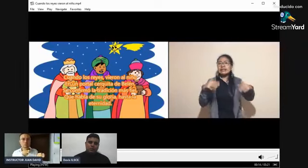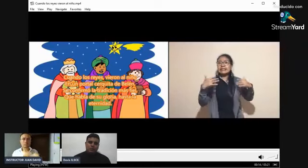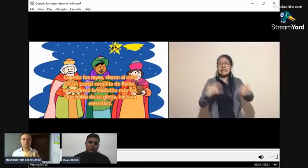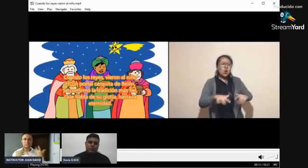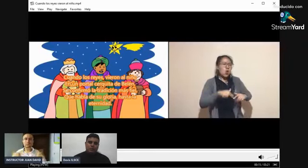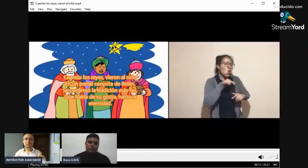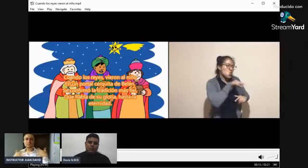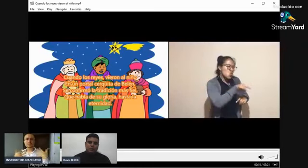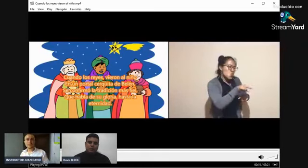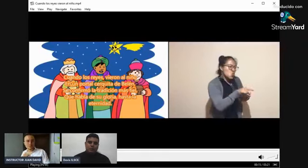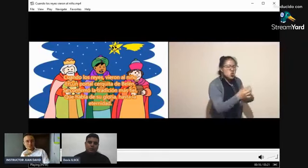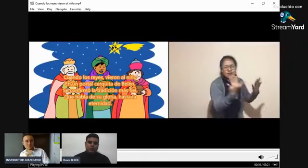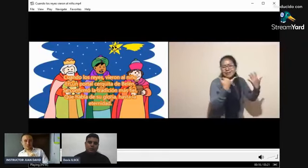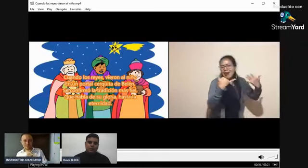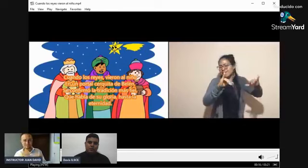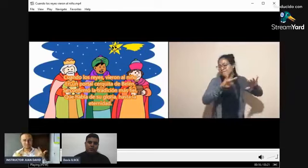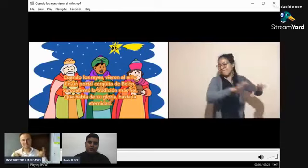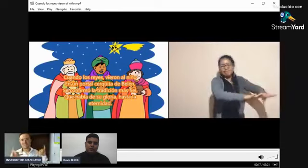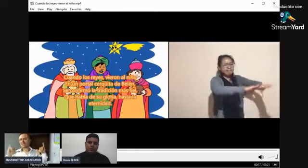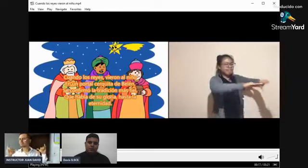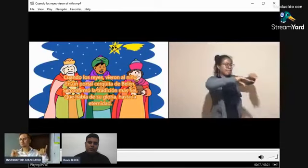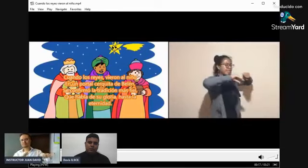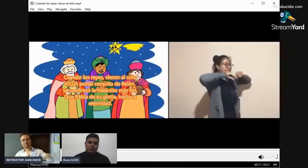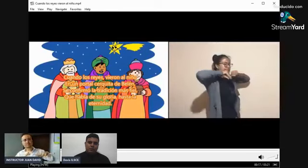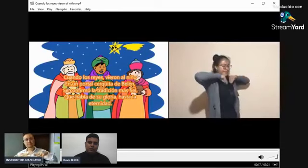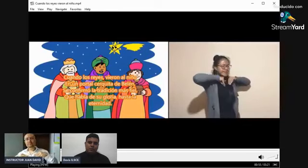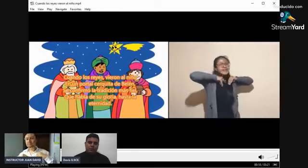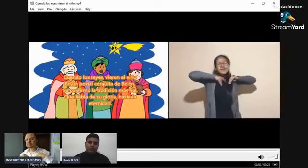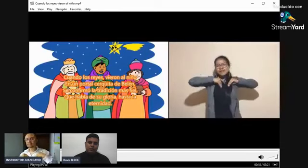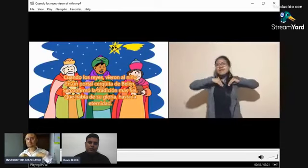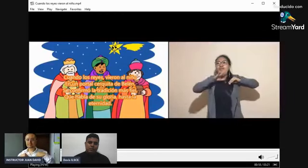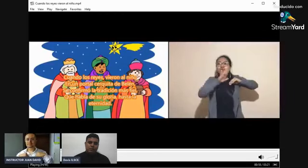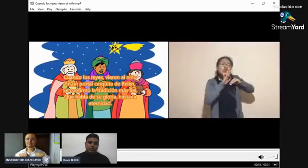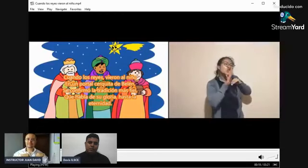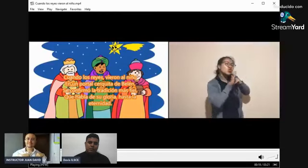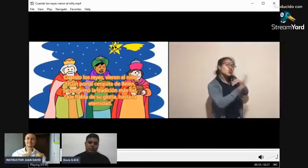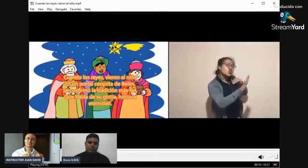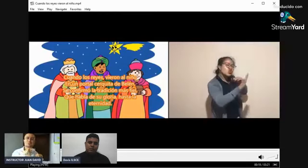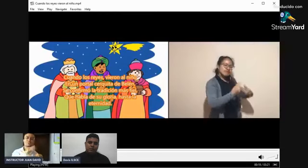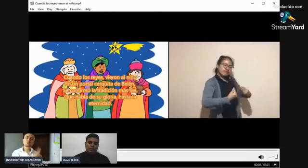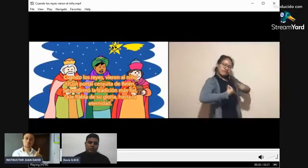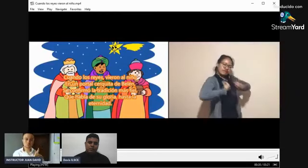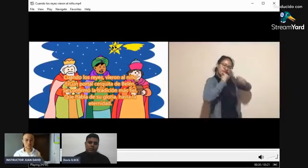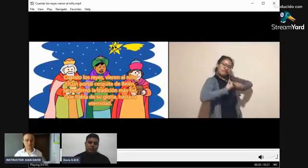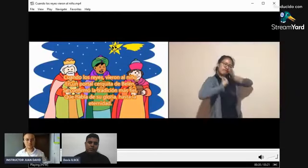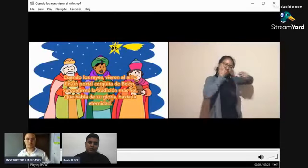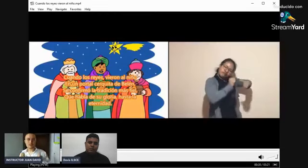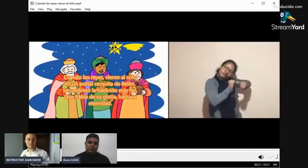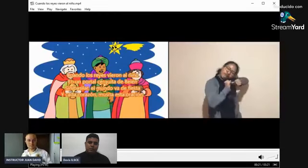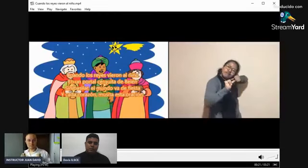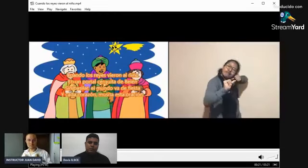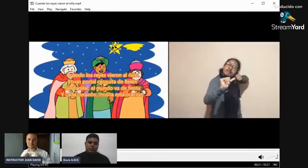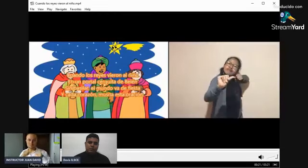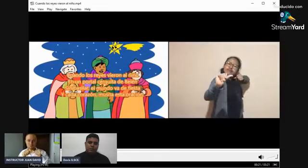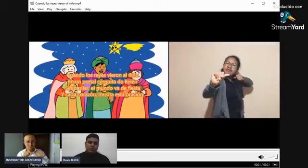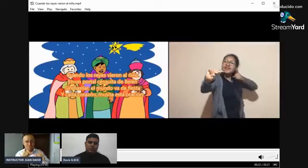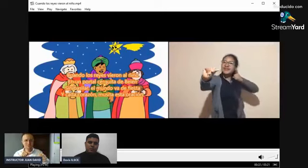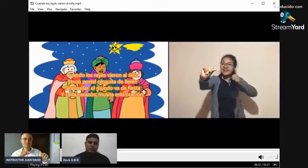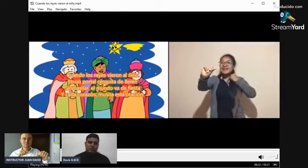se confirmó la tradición más fiel que habla de su gloria hasta la eternidad.